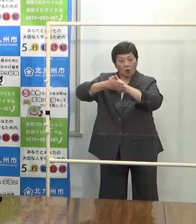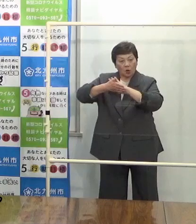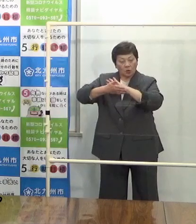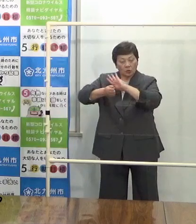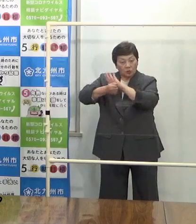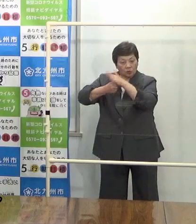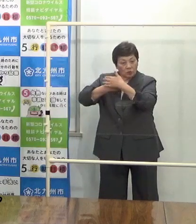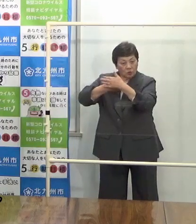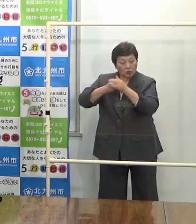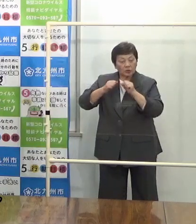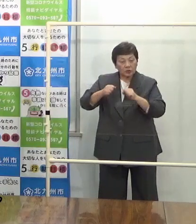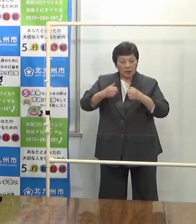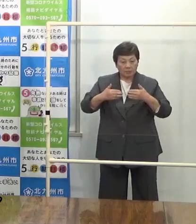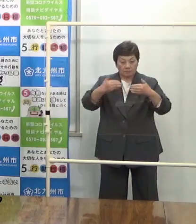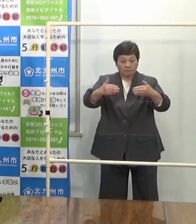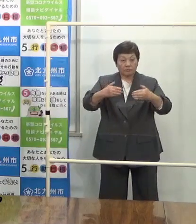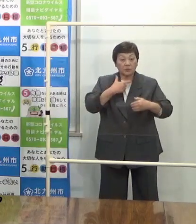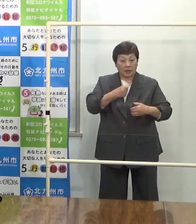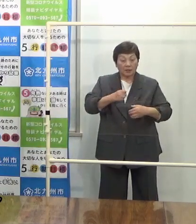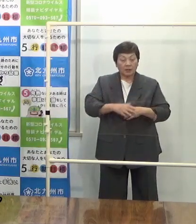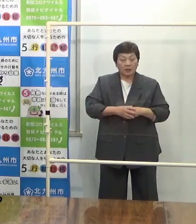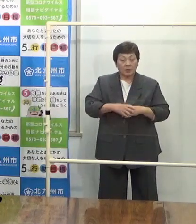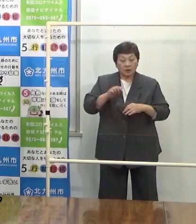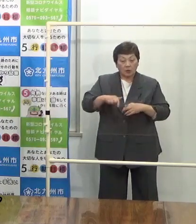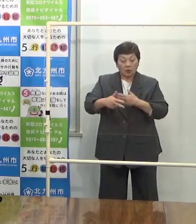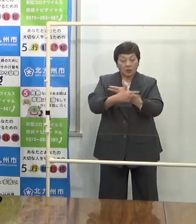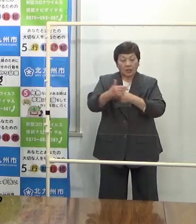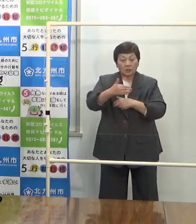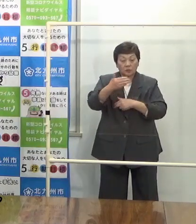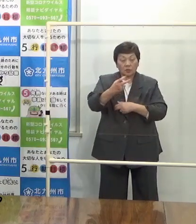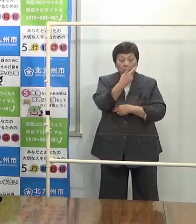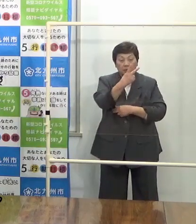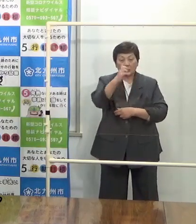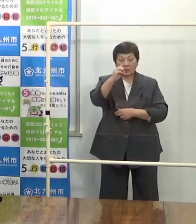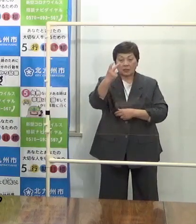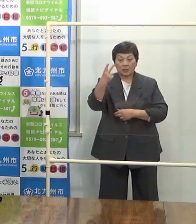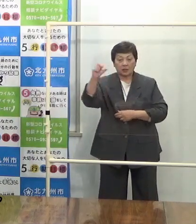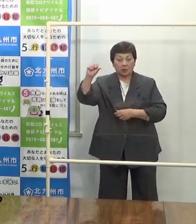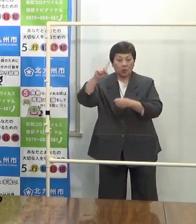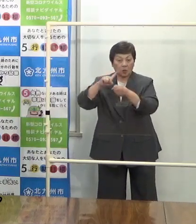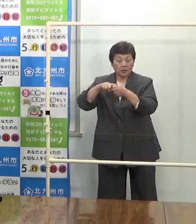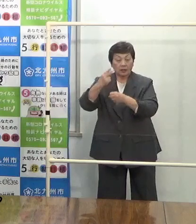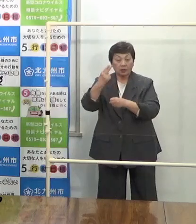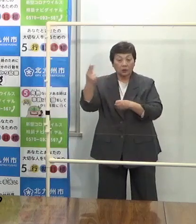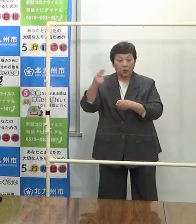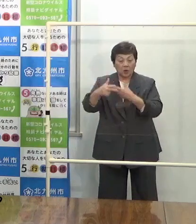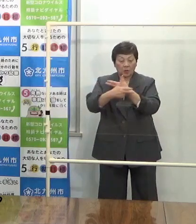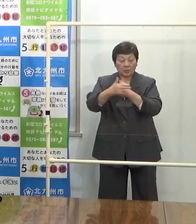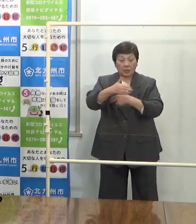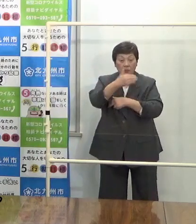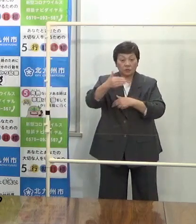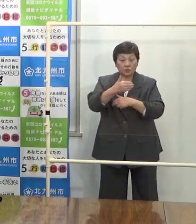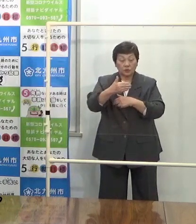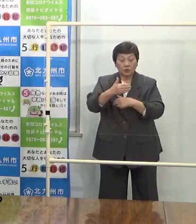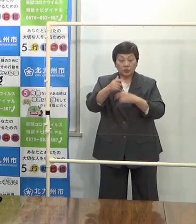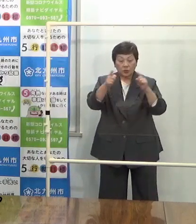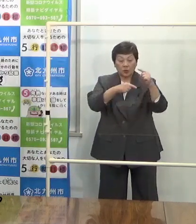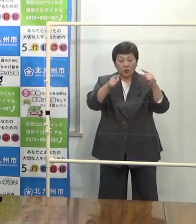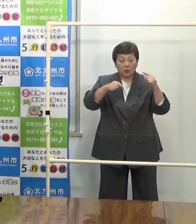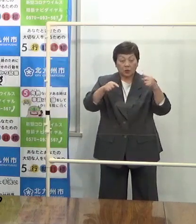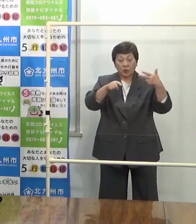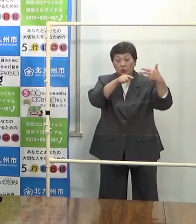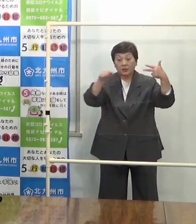しております。そこで本市としましては2025年度北九州市の公共施設